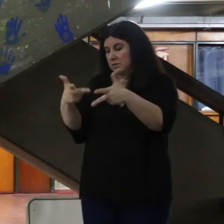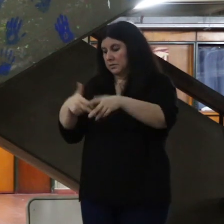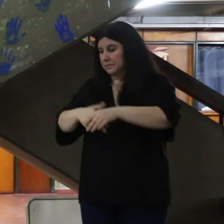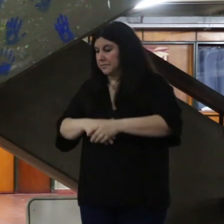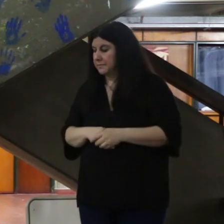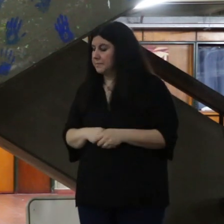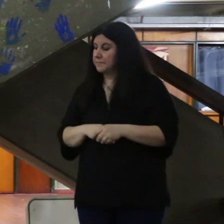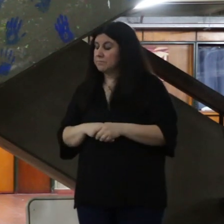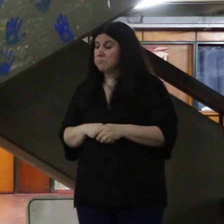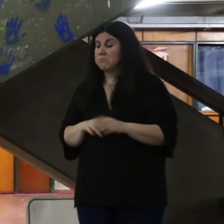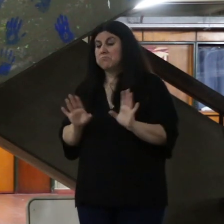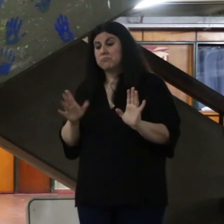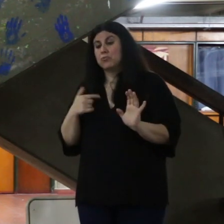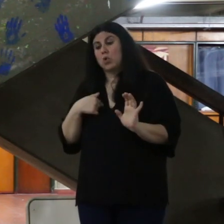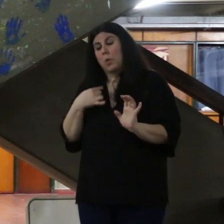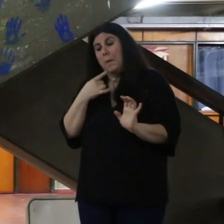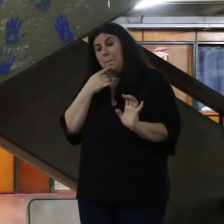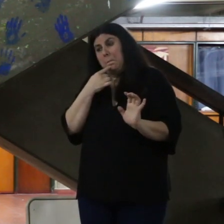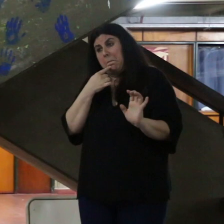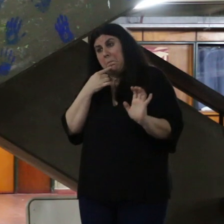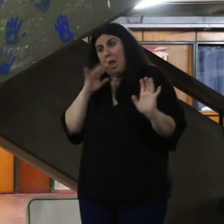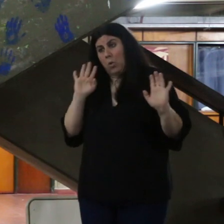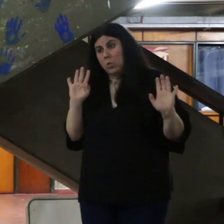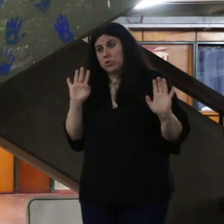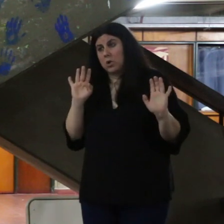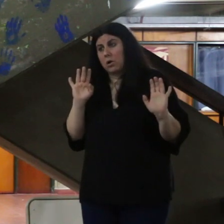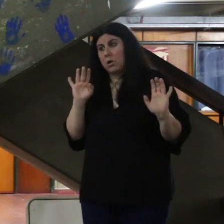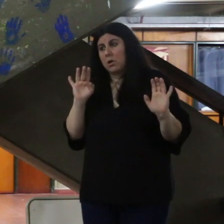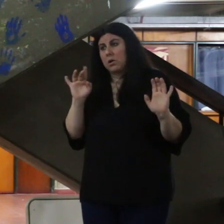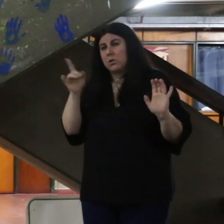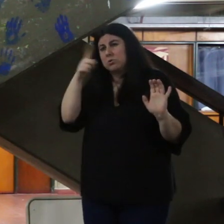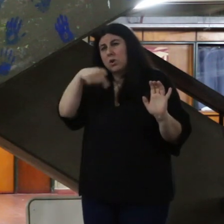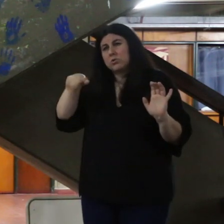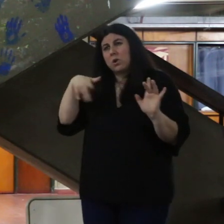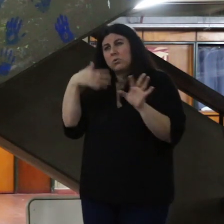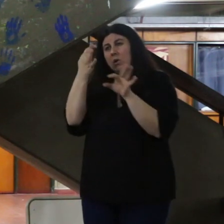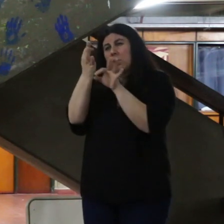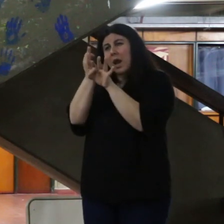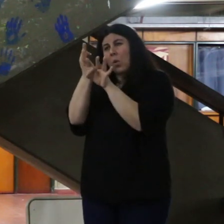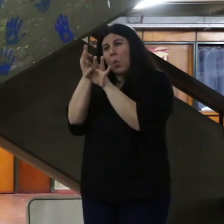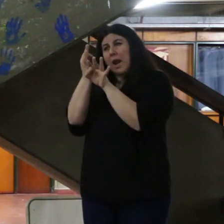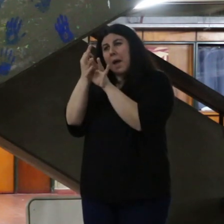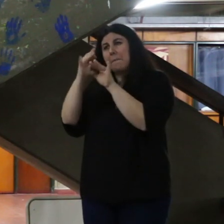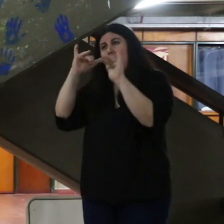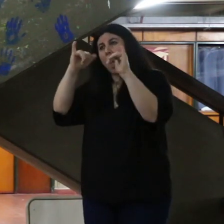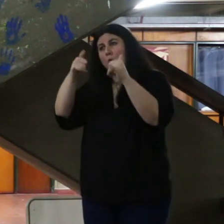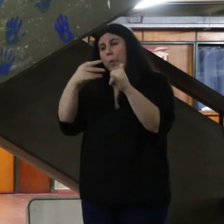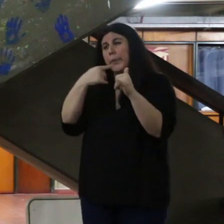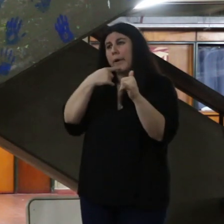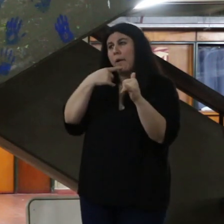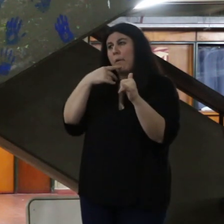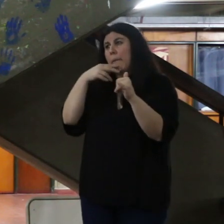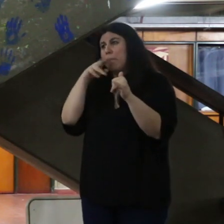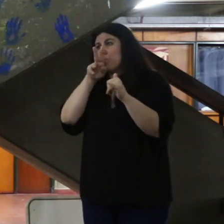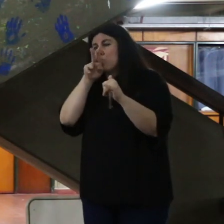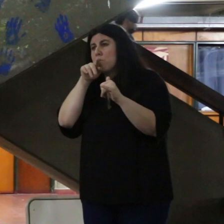Entonces, me pregunto, ¿qué escuela para los jóvenes? ¿Qué escuela para las jóvenes?